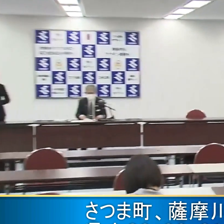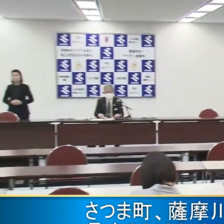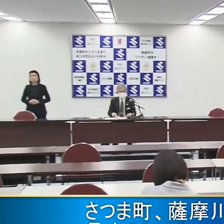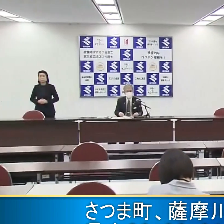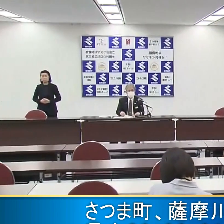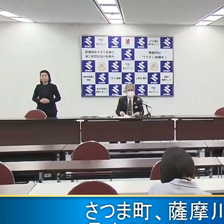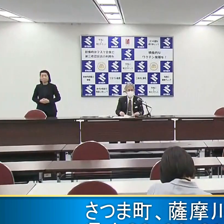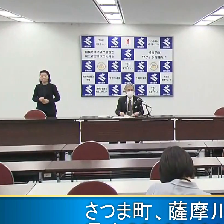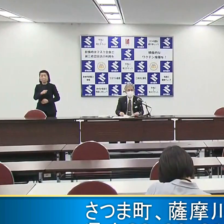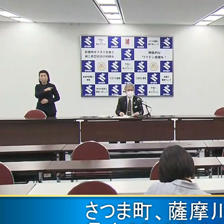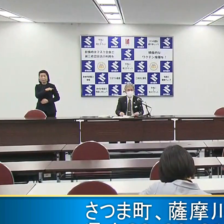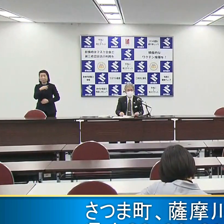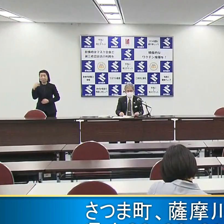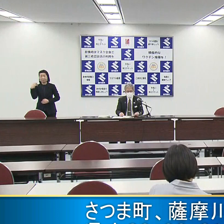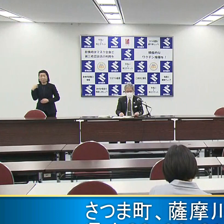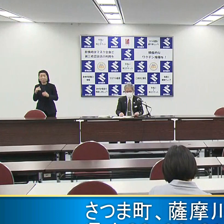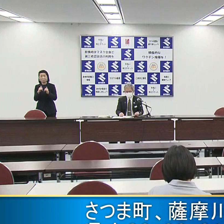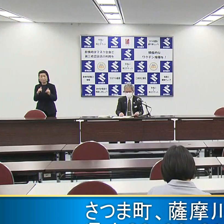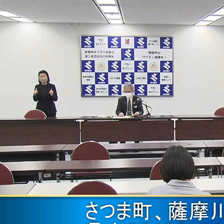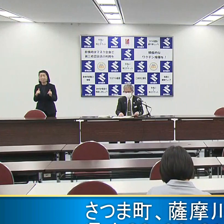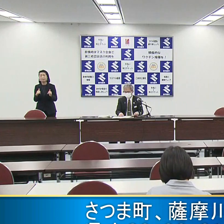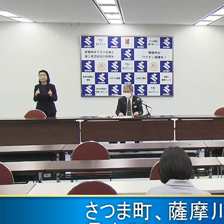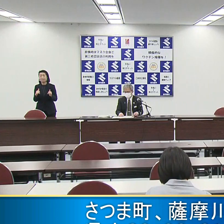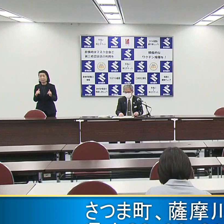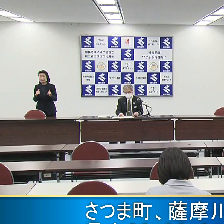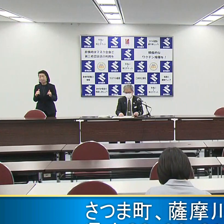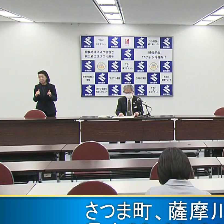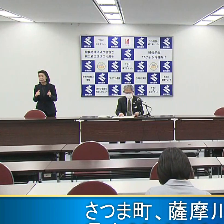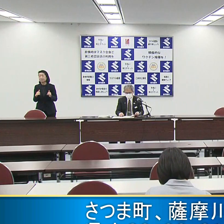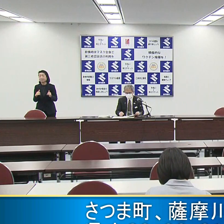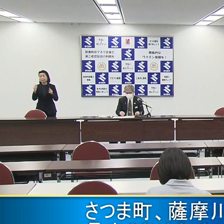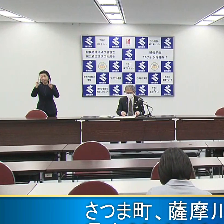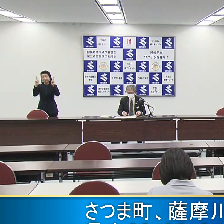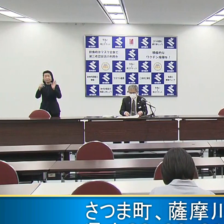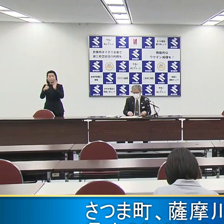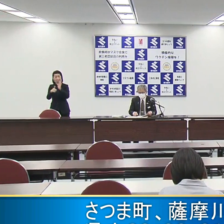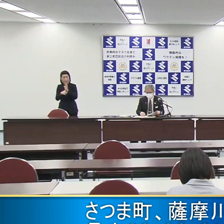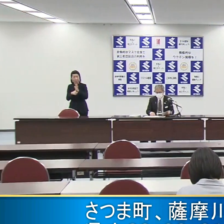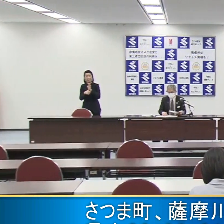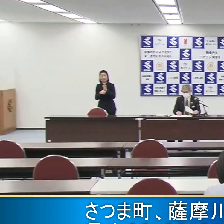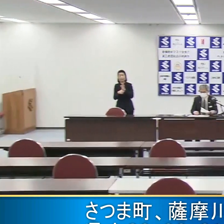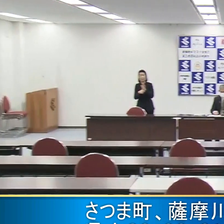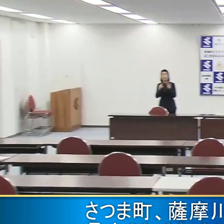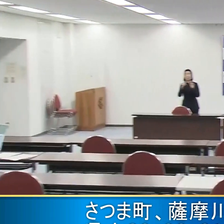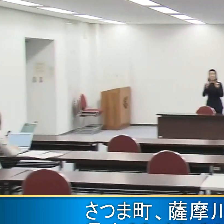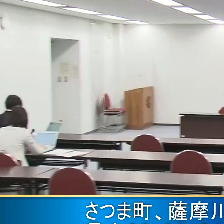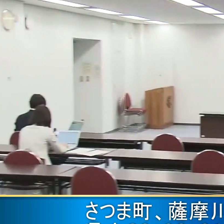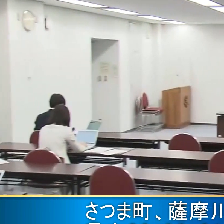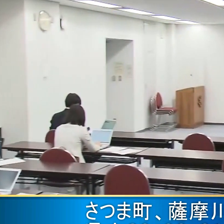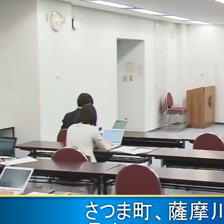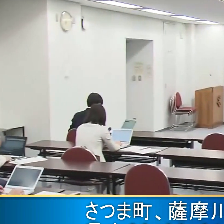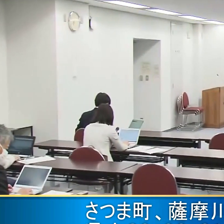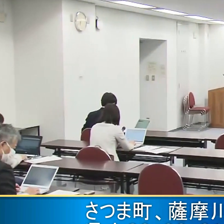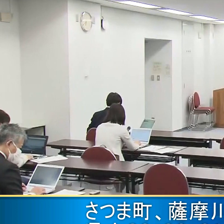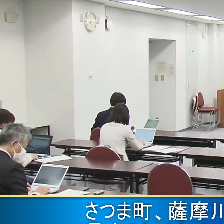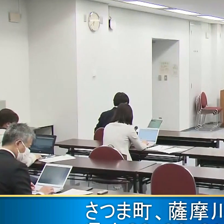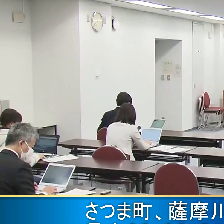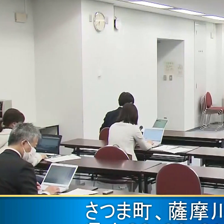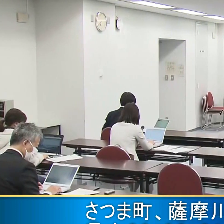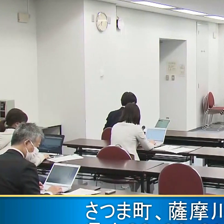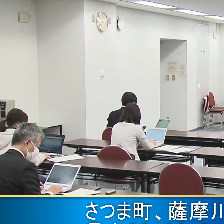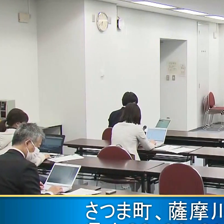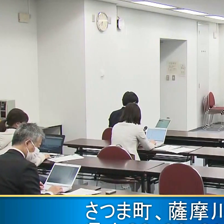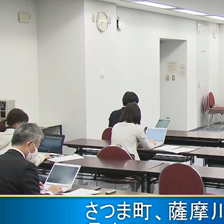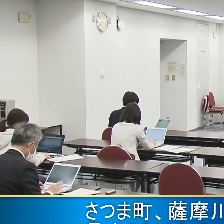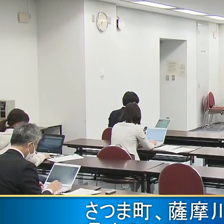まずは幹事社からご所属とお名前をお名乗りの上、本日発表のクラスターに関する質問がある場合は質問をお